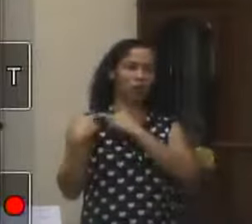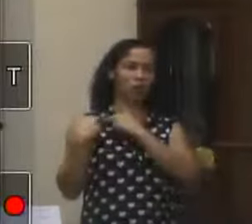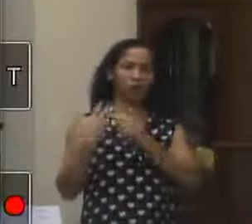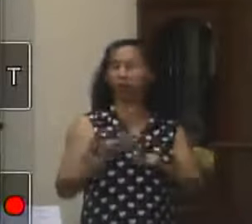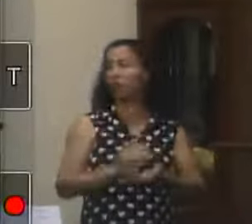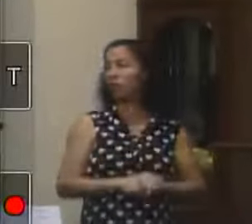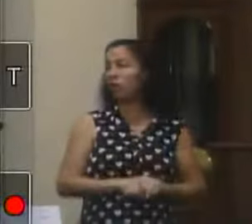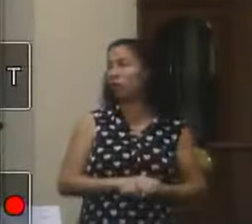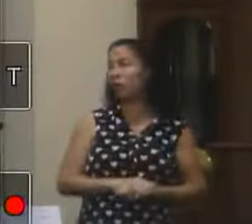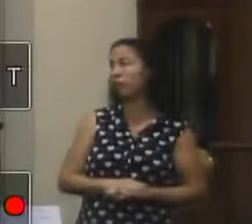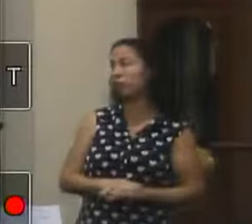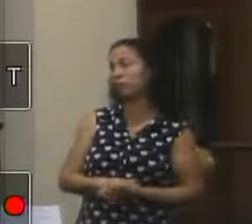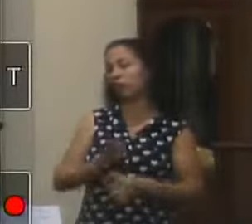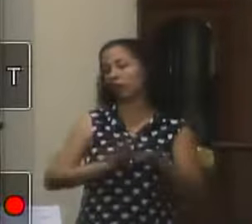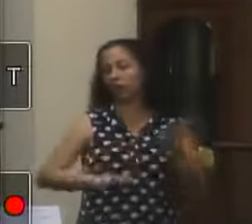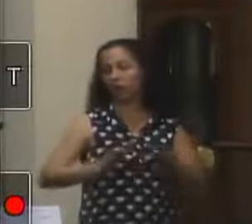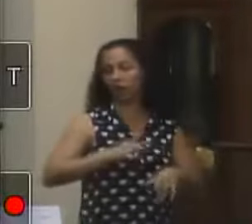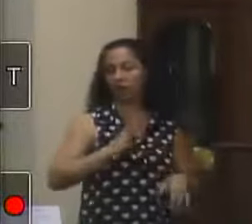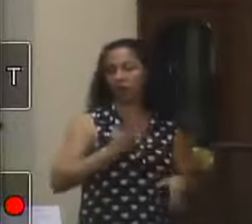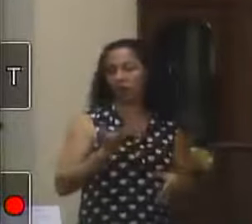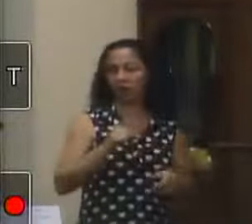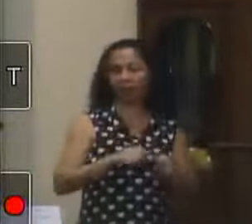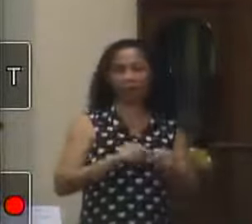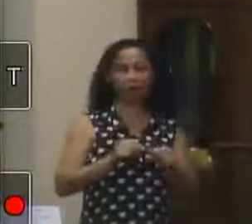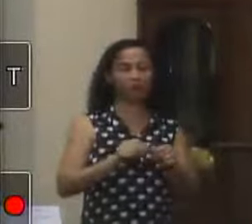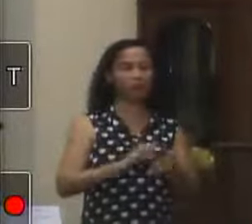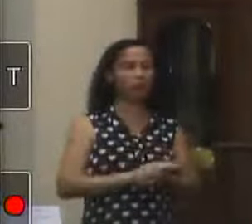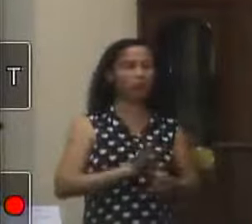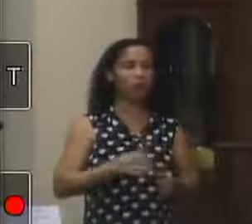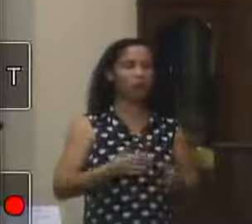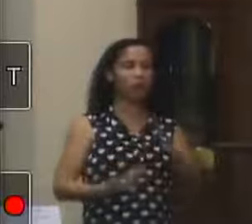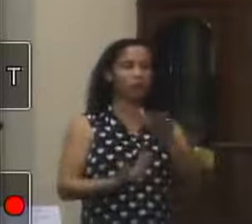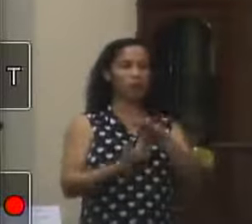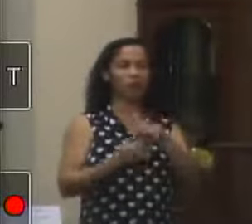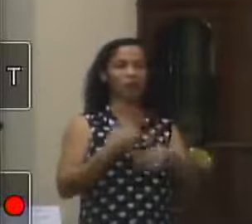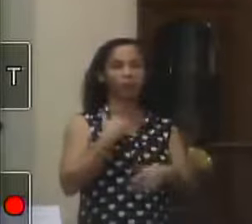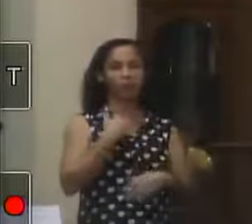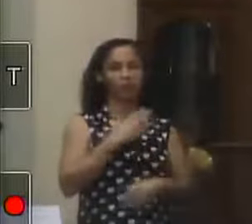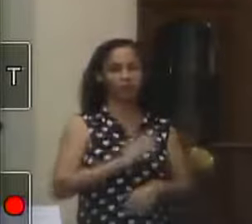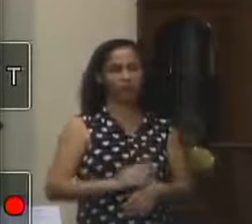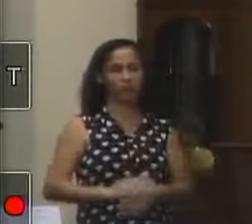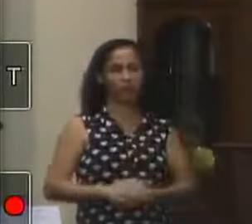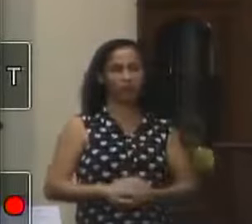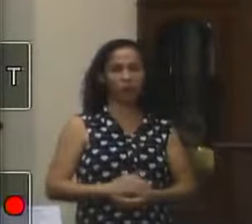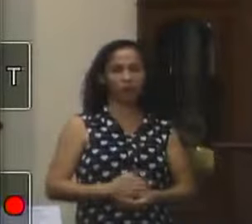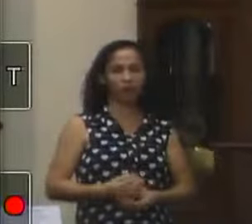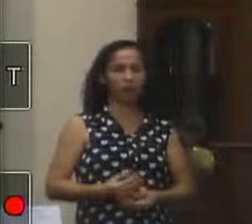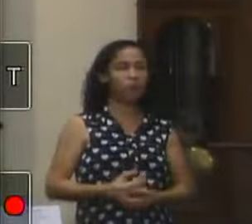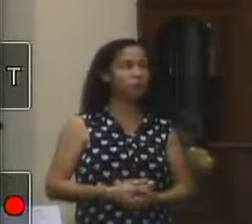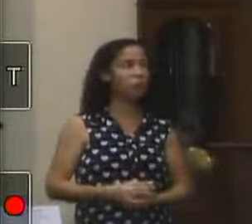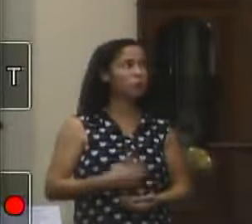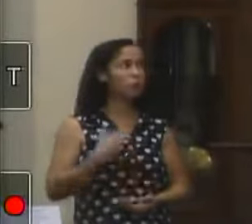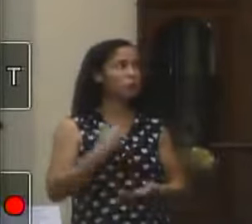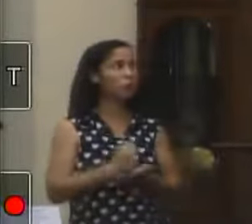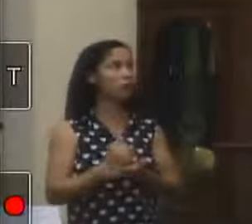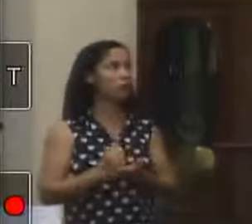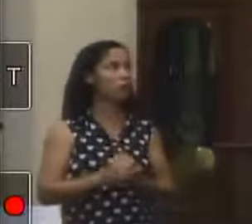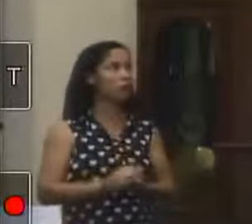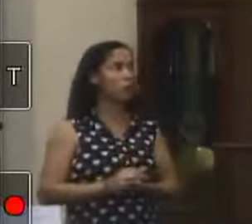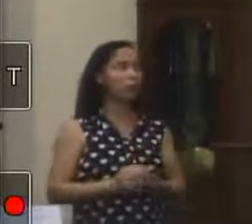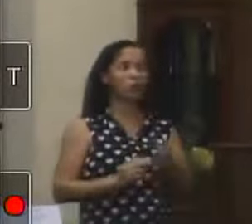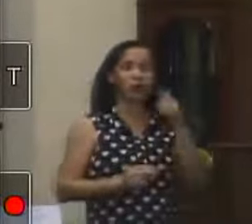até tem a intenção de se contratar, mas bate no limite, né, de contratação. Então, é um entrave, é um